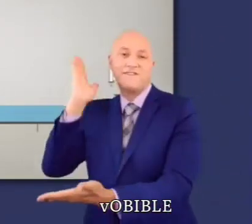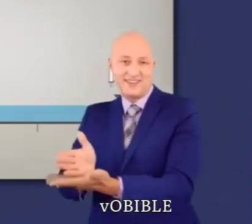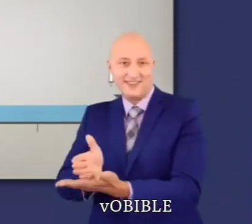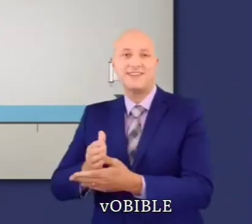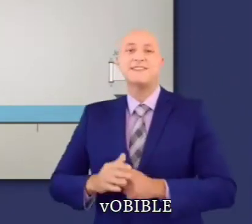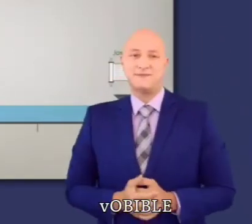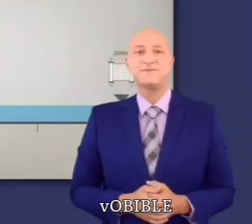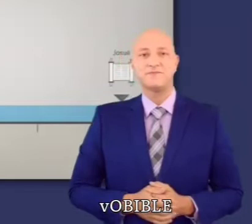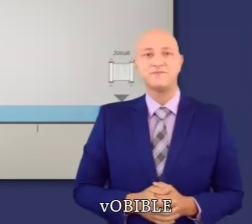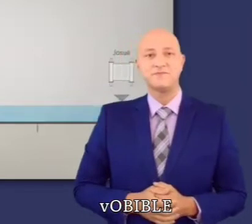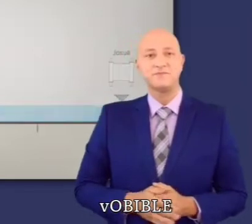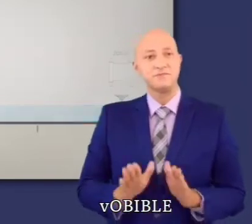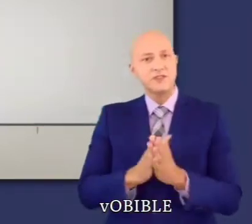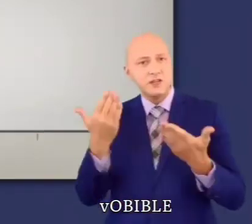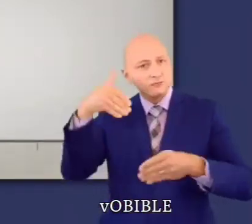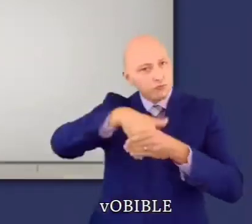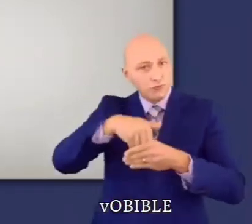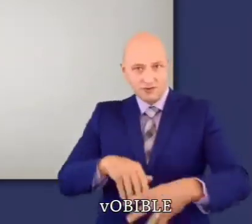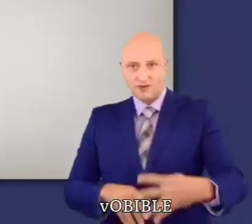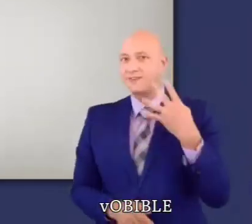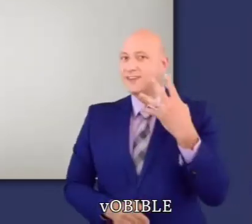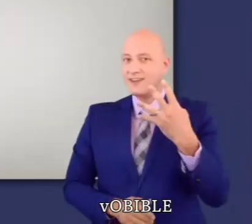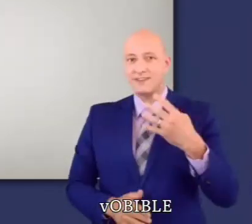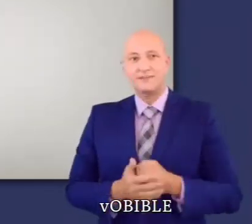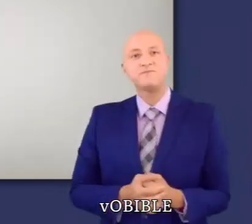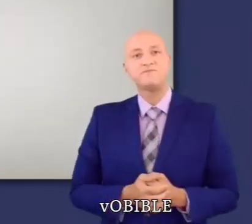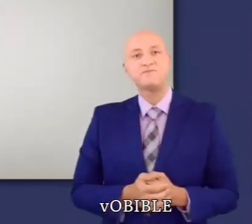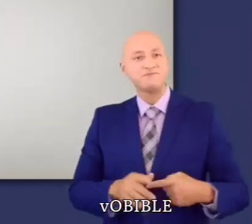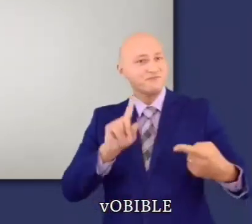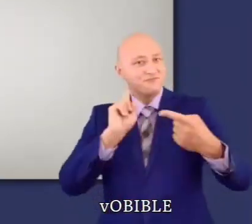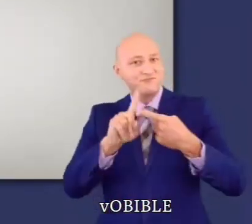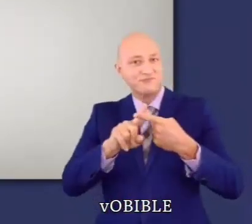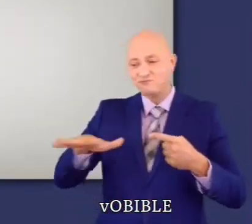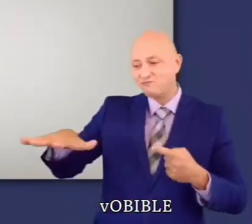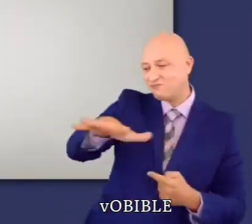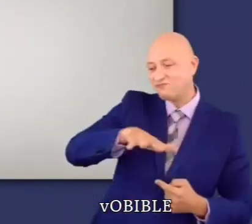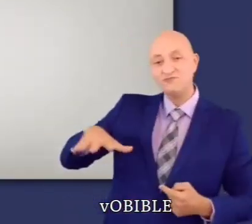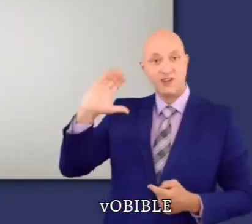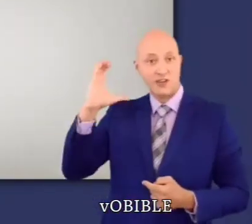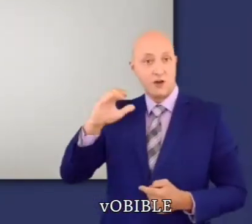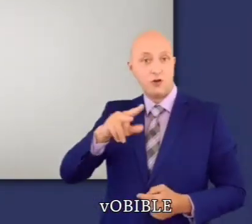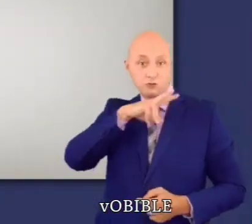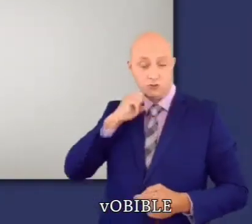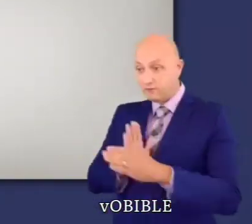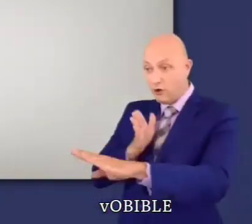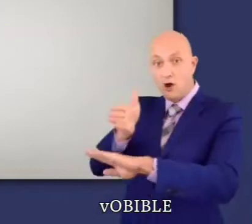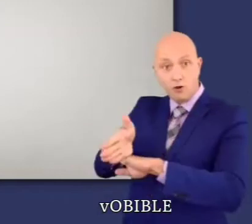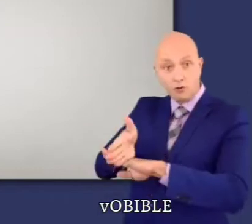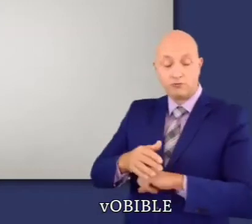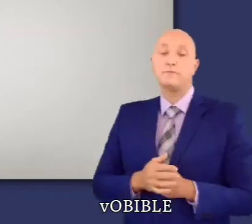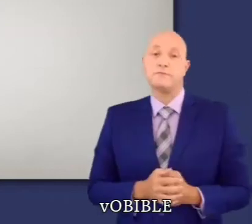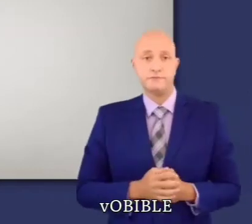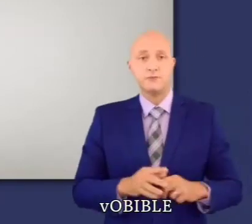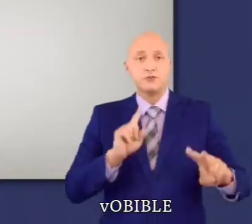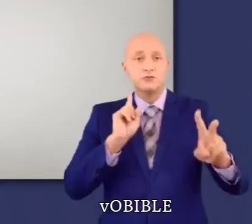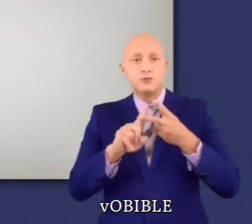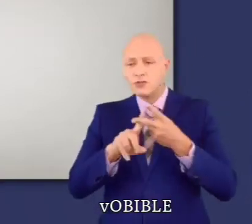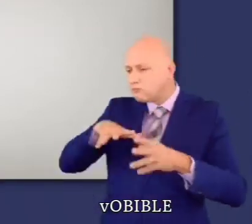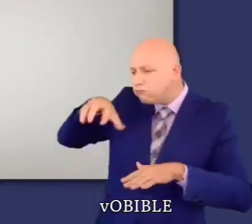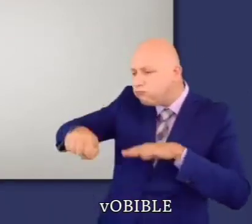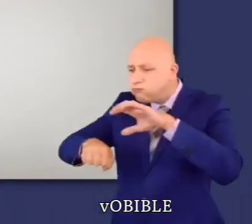Le livre couvre probablement une période de plus de 20 ans, qui commence en 1473 avant notre ère et s'achève